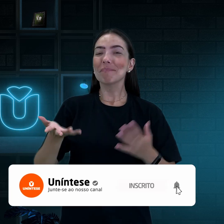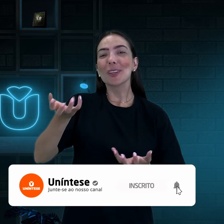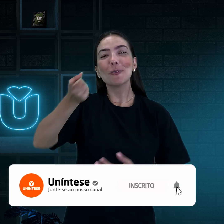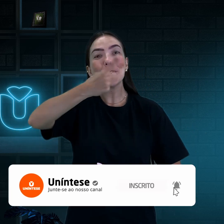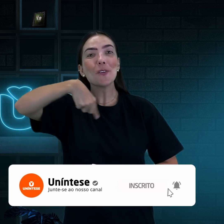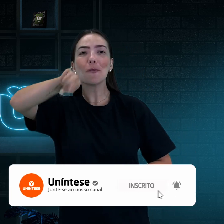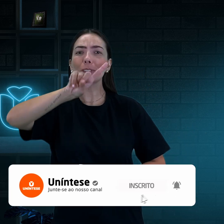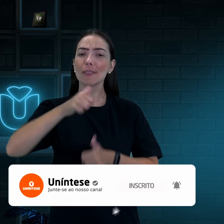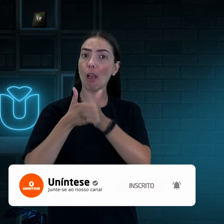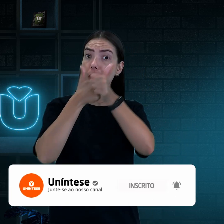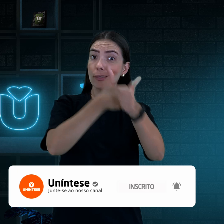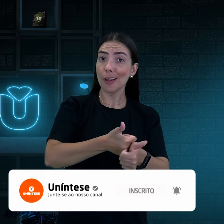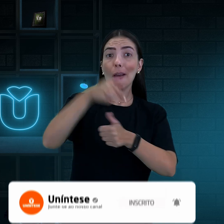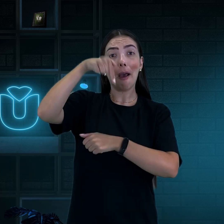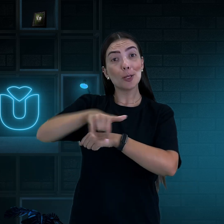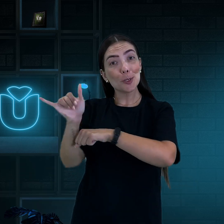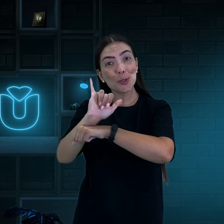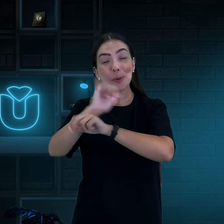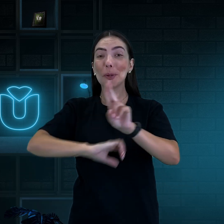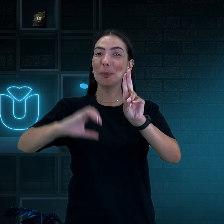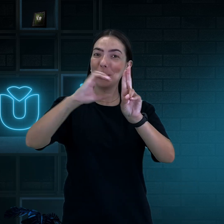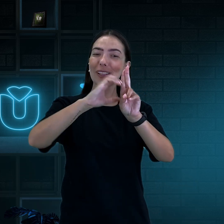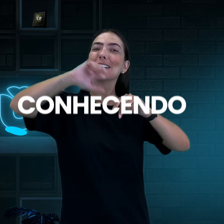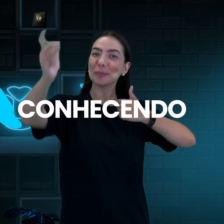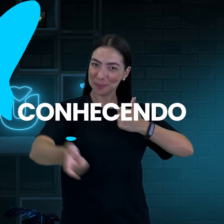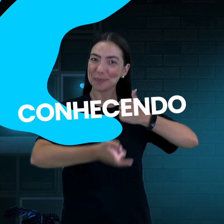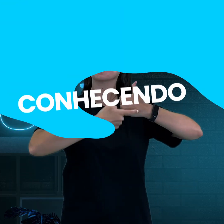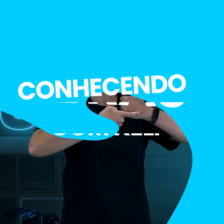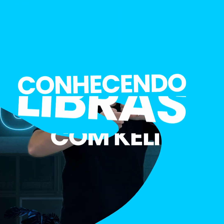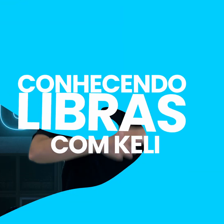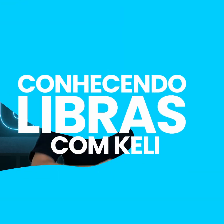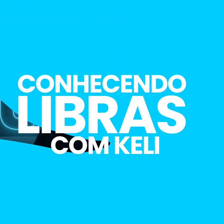Mas antes eu quero que você siga a nossa página aqui no YouTube e curta o nosso vídeo.